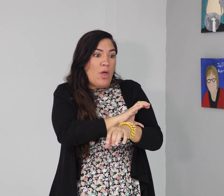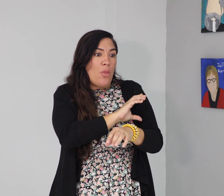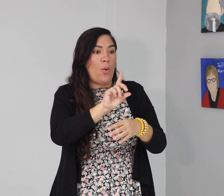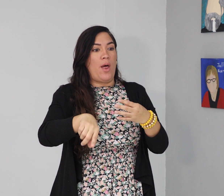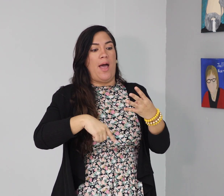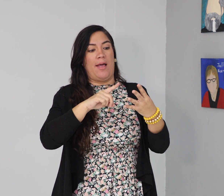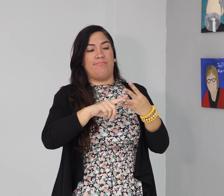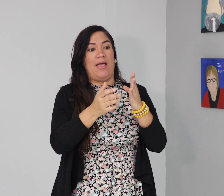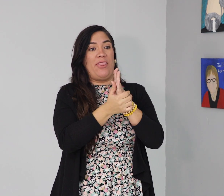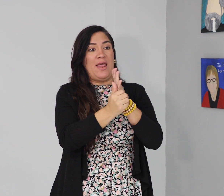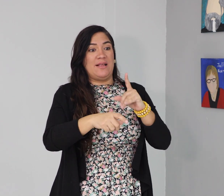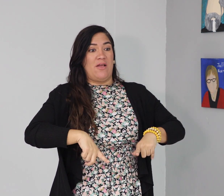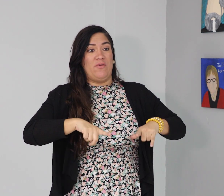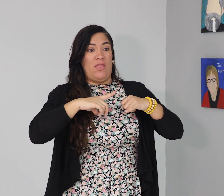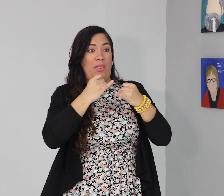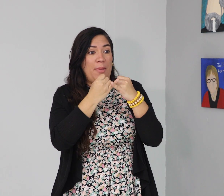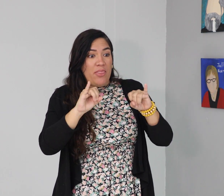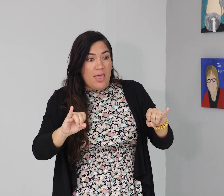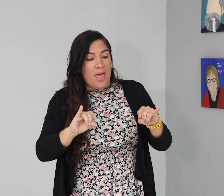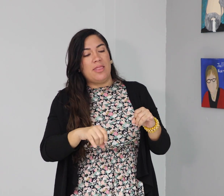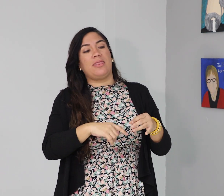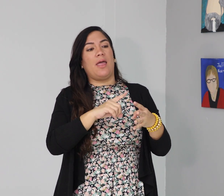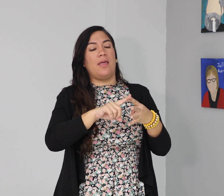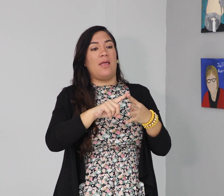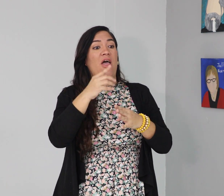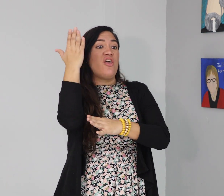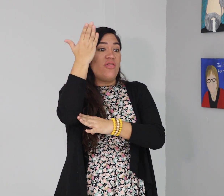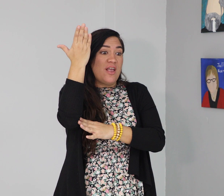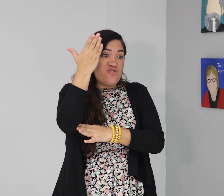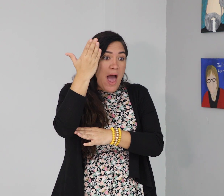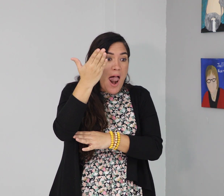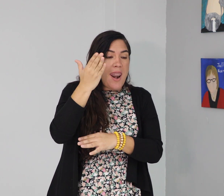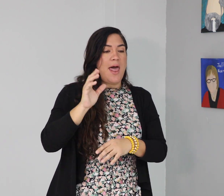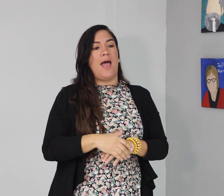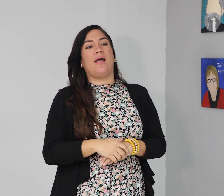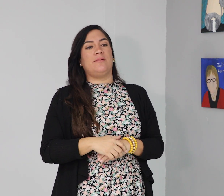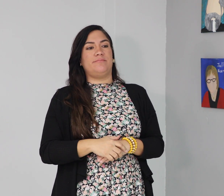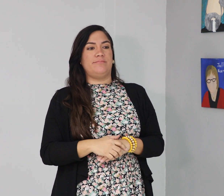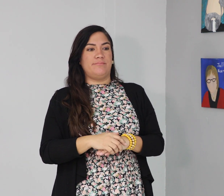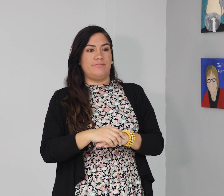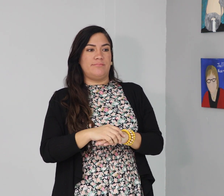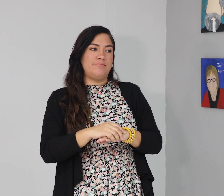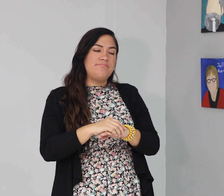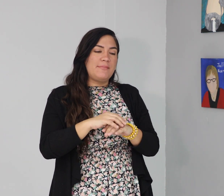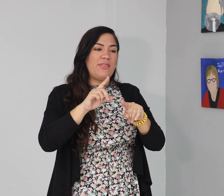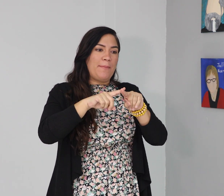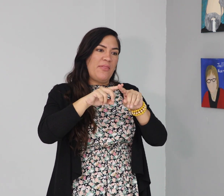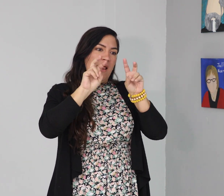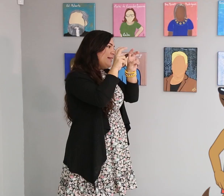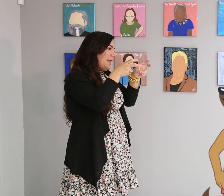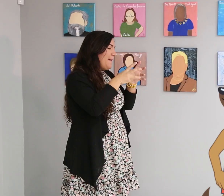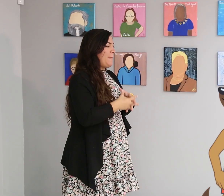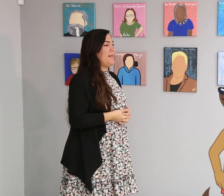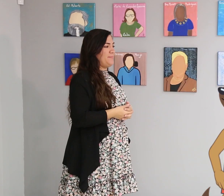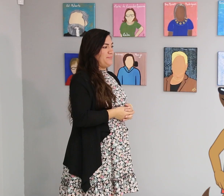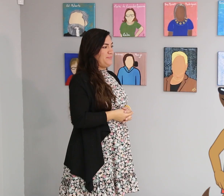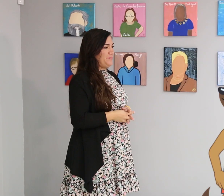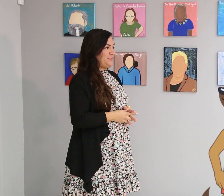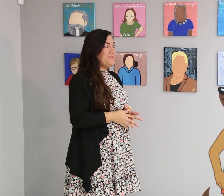También doy clases de computadoras, destrezas de vida independientes, doy charlas, dependiendo